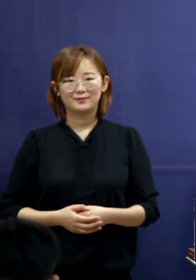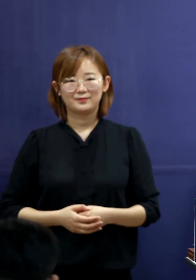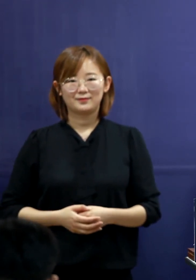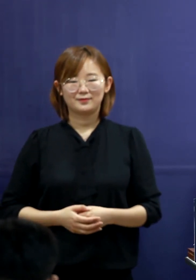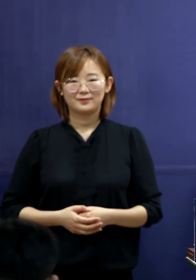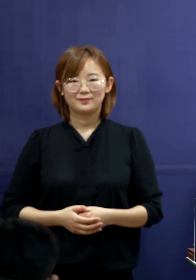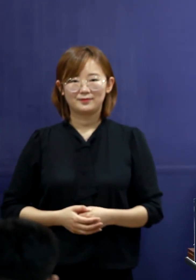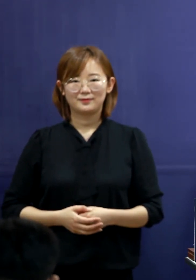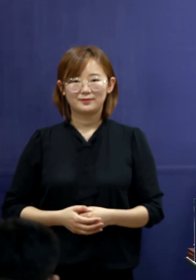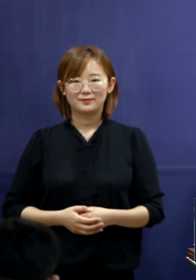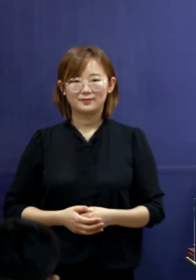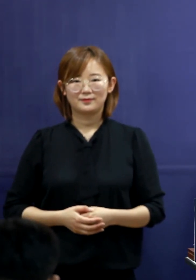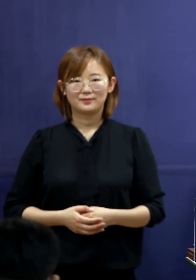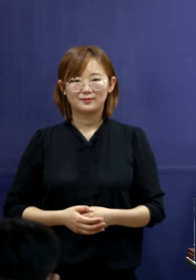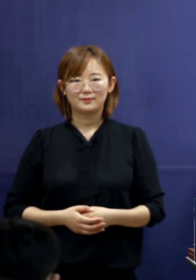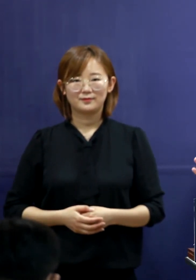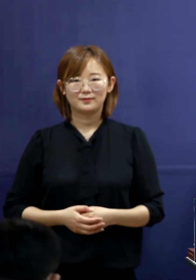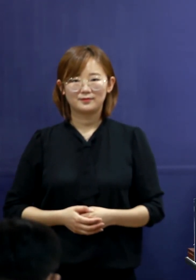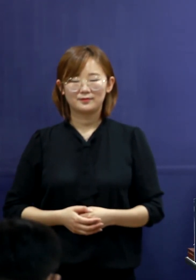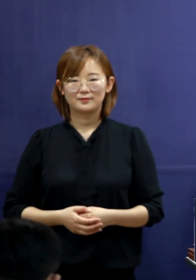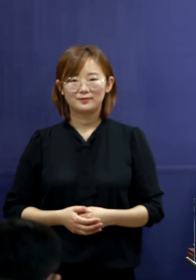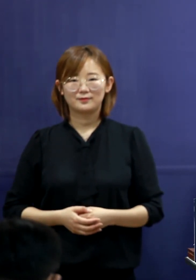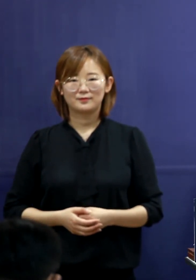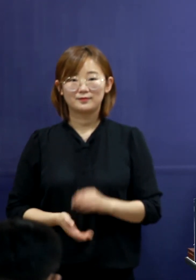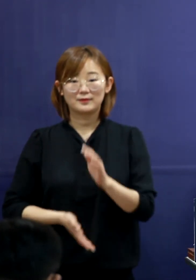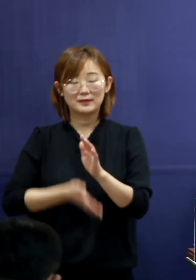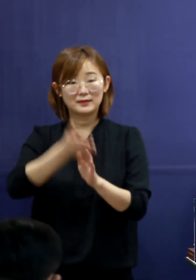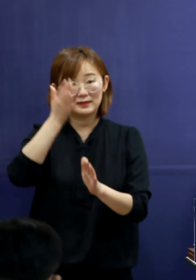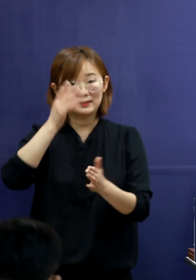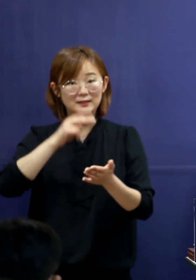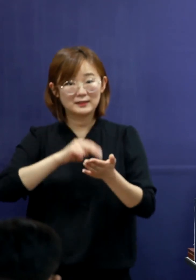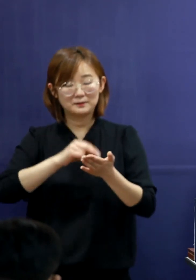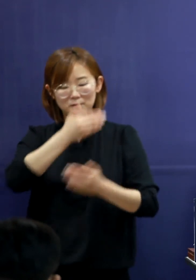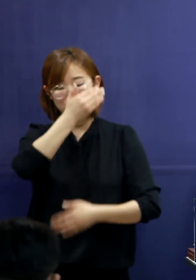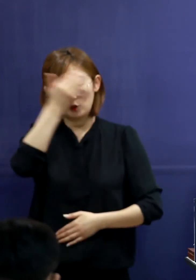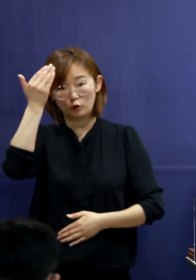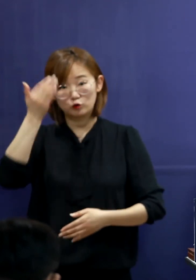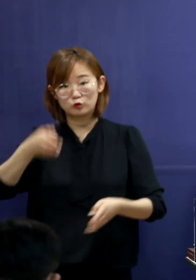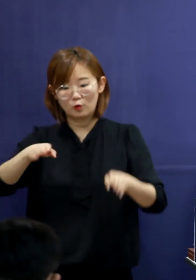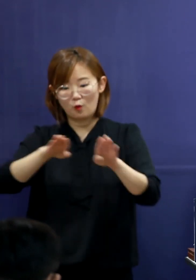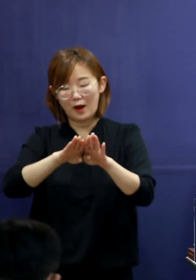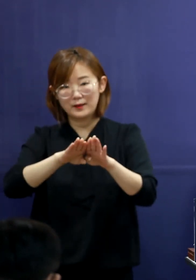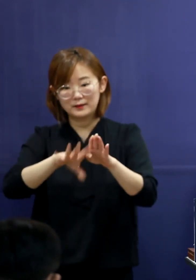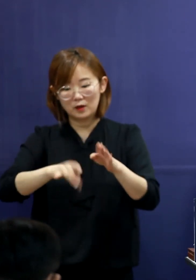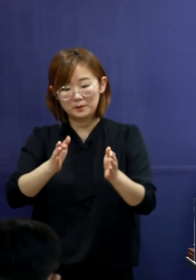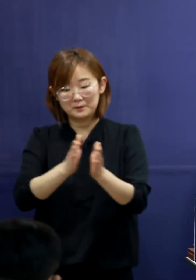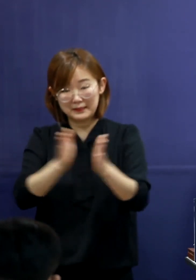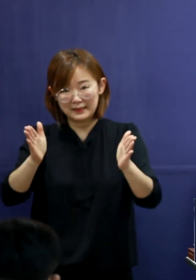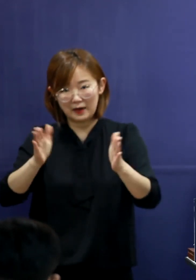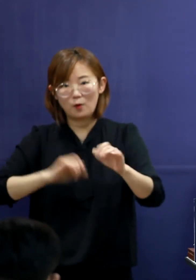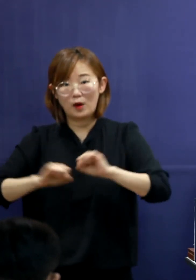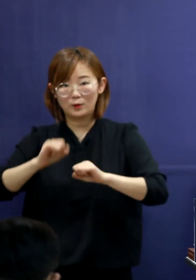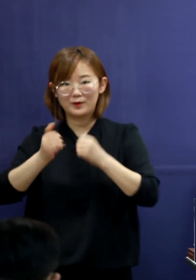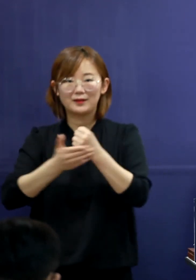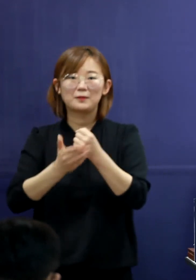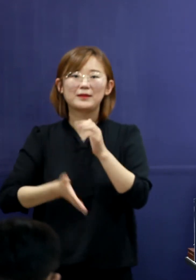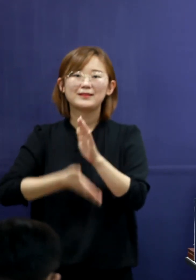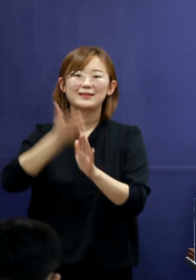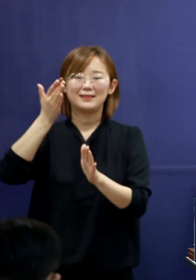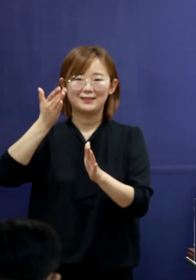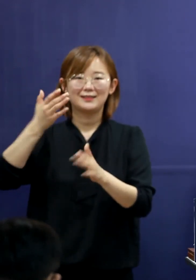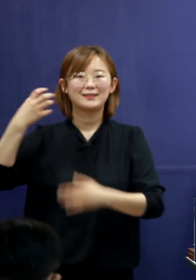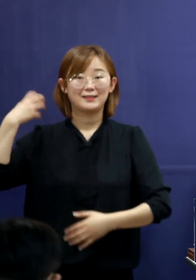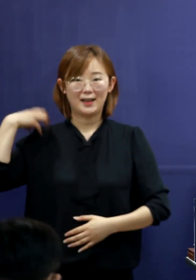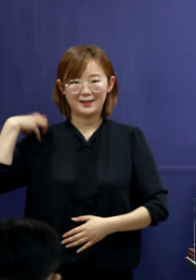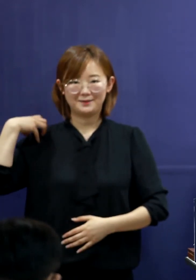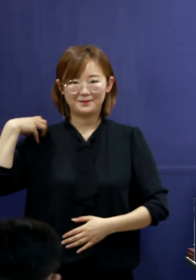우선은 시에서 이제 청춘가를 주도해서 개관하기 때문에 초기에는 아무래도 이제 우리